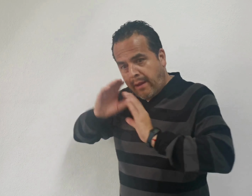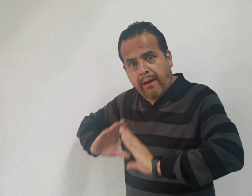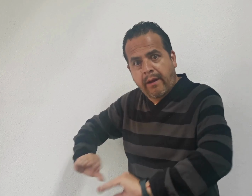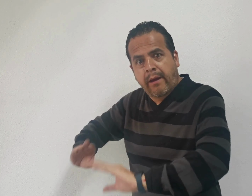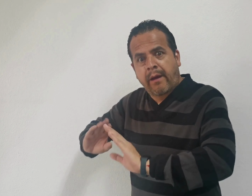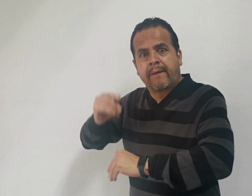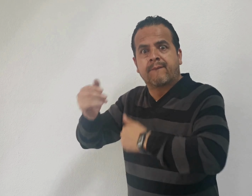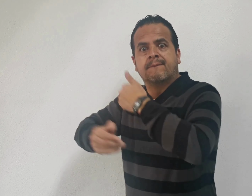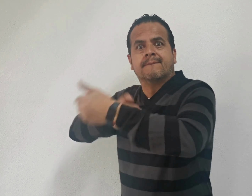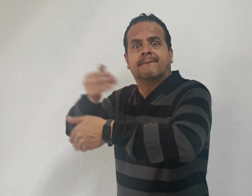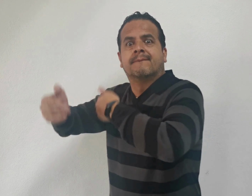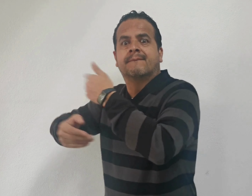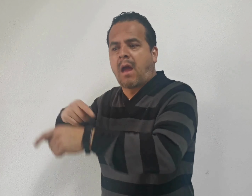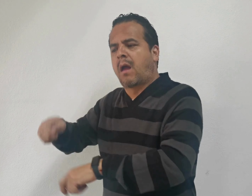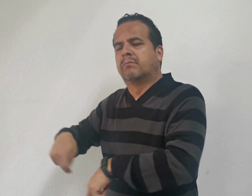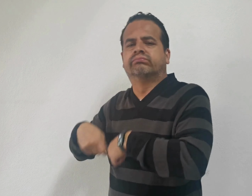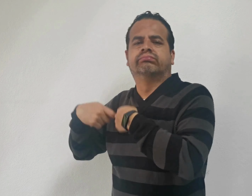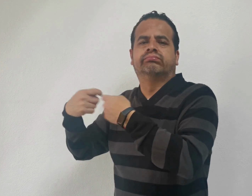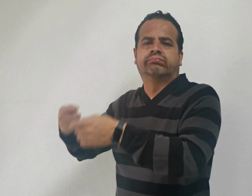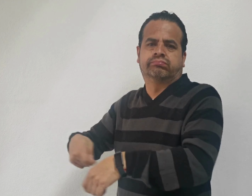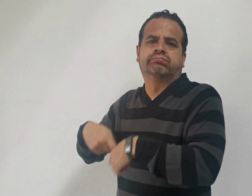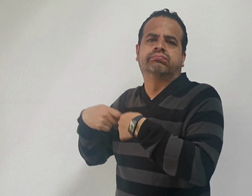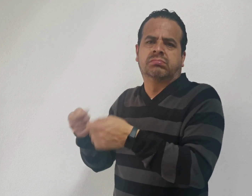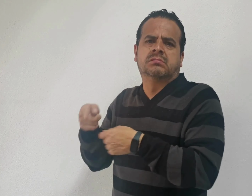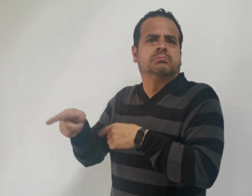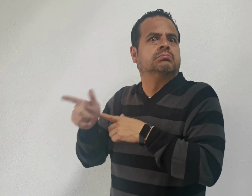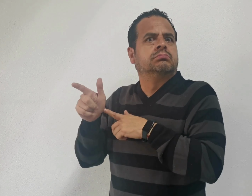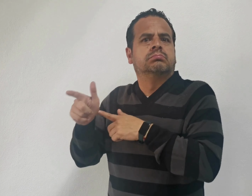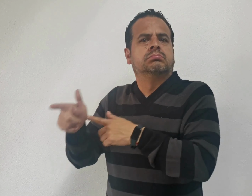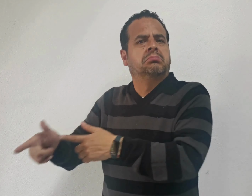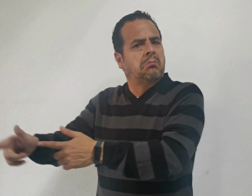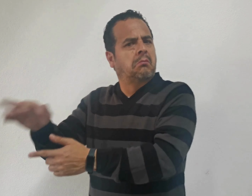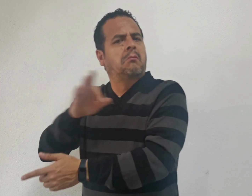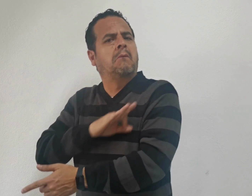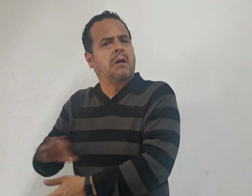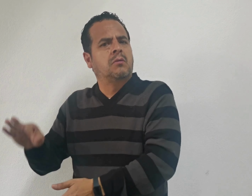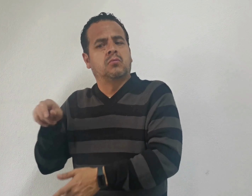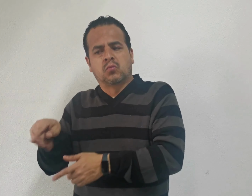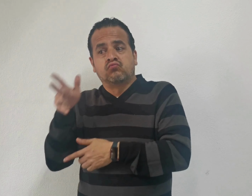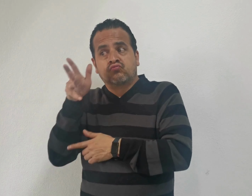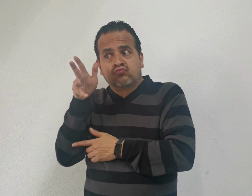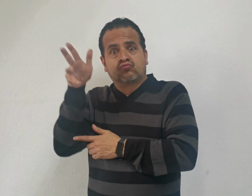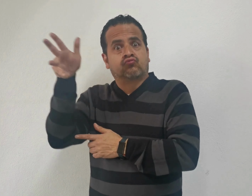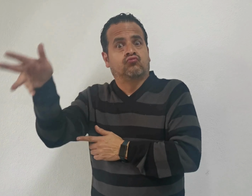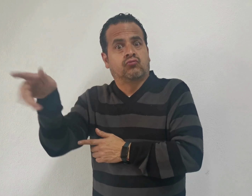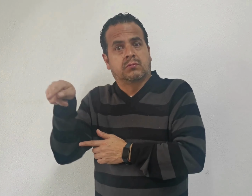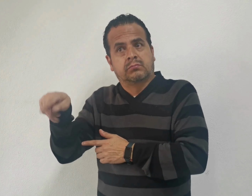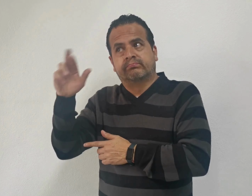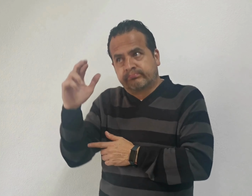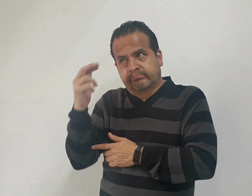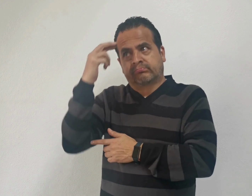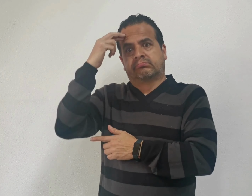tradiciones que podemos establecer y que en un futuro se van a volver estos bonitos recuerdos que ellos puedan tener de estas de estas